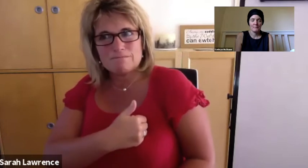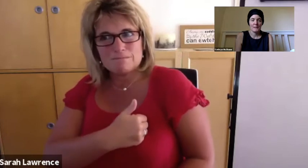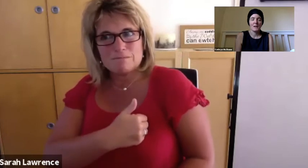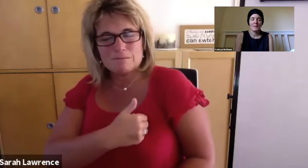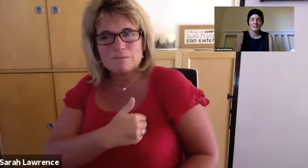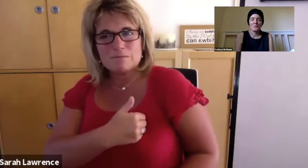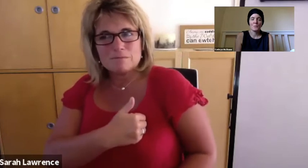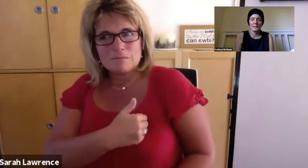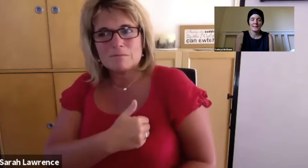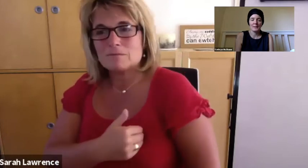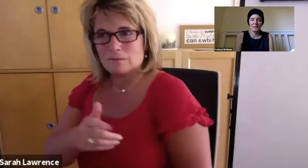a wedyn nôl i'r galon.